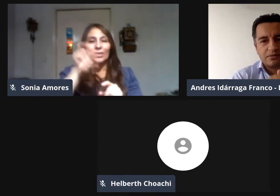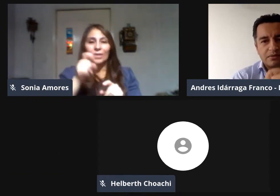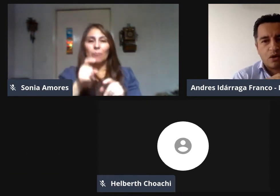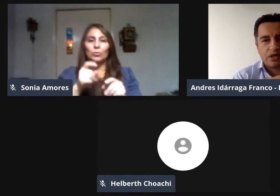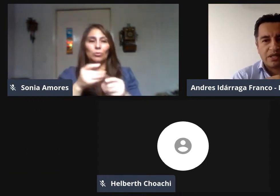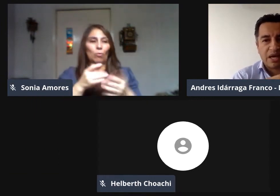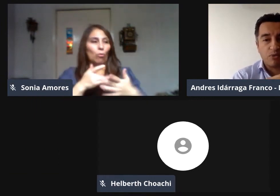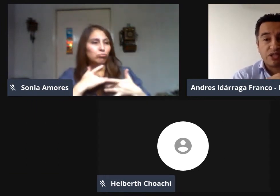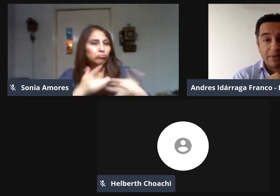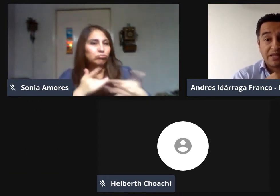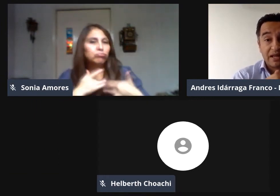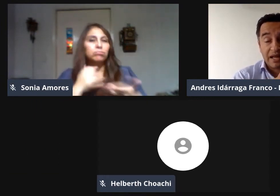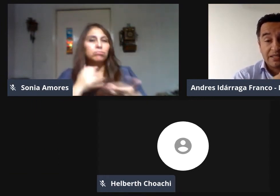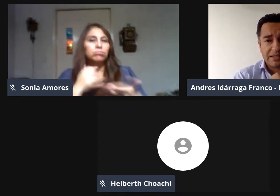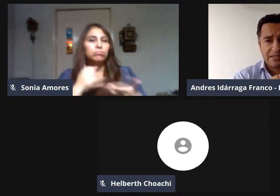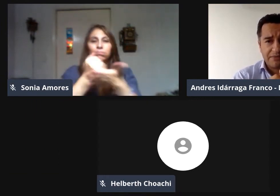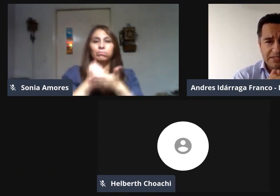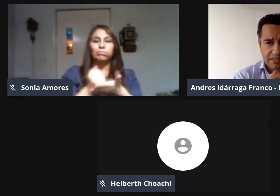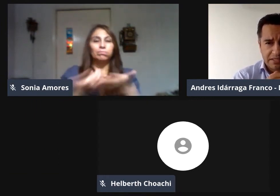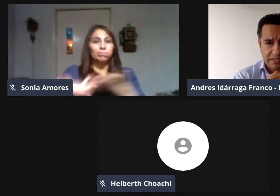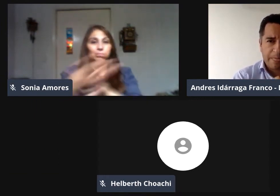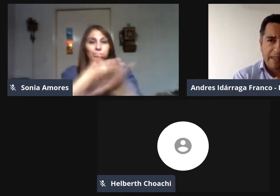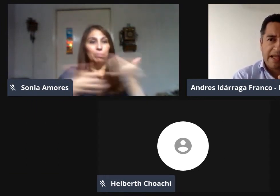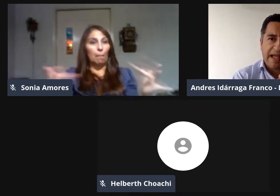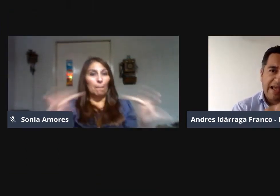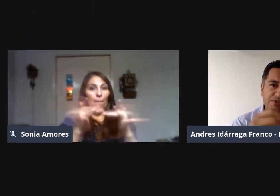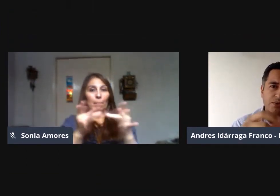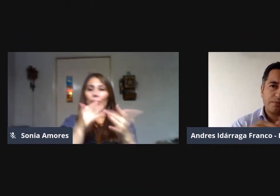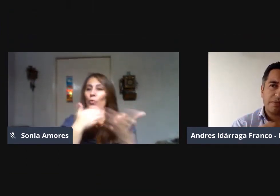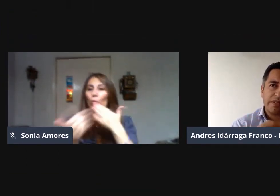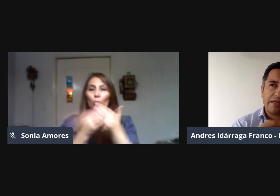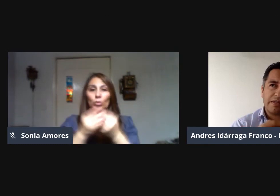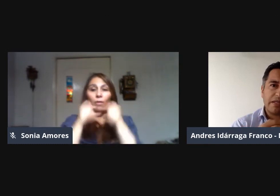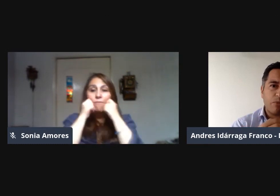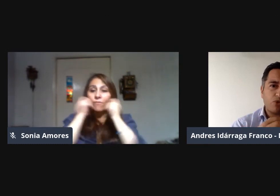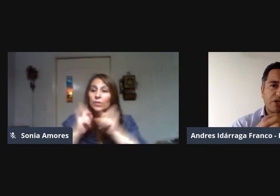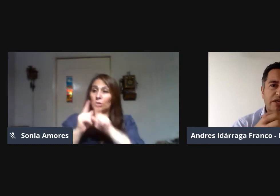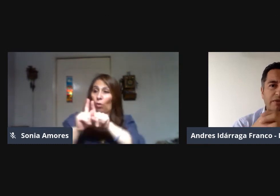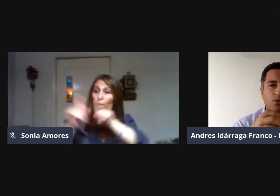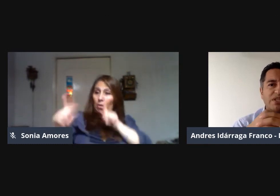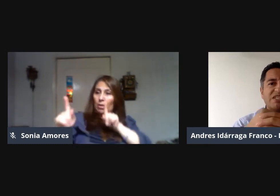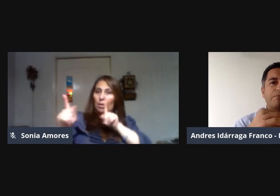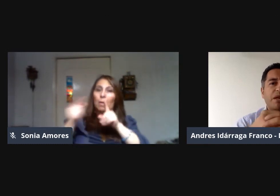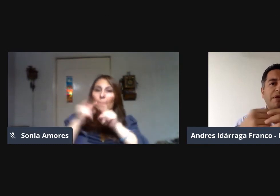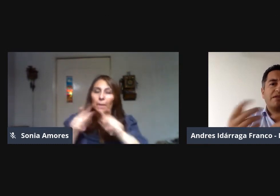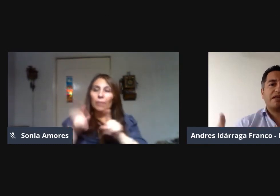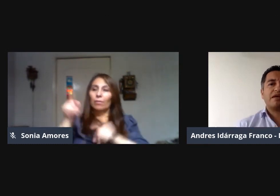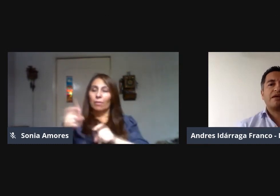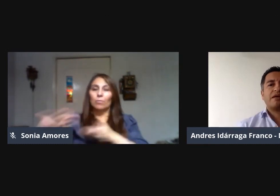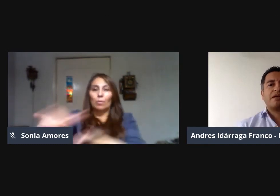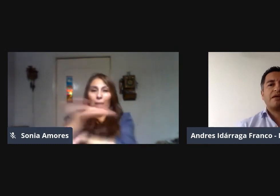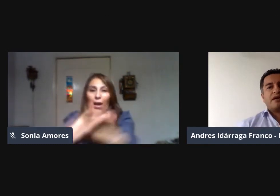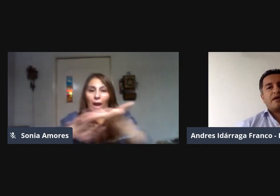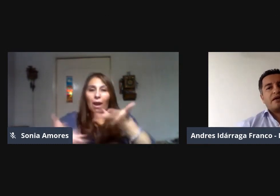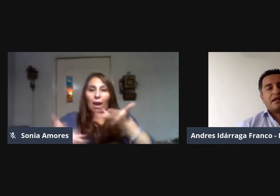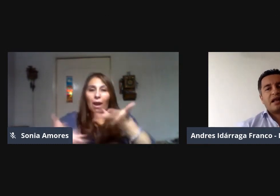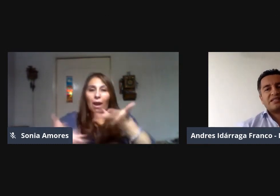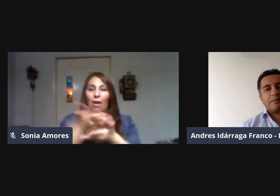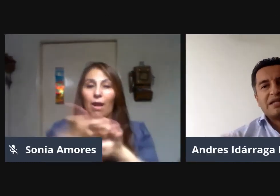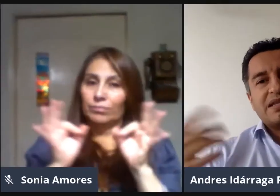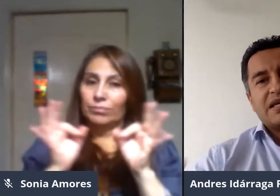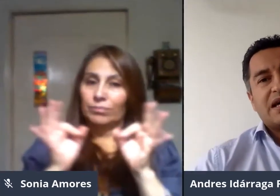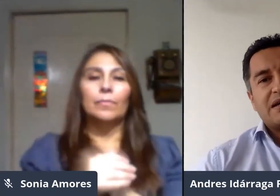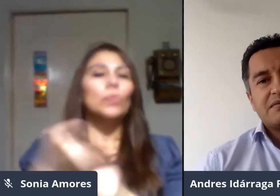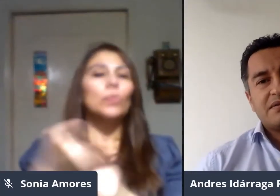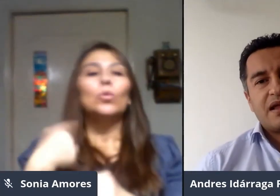comunal, aunque tengamos que mantener la distancia física. Eso, digamos que no es simplemente